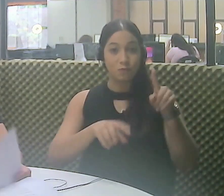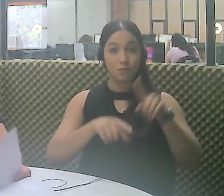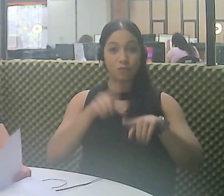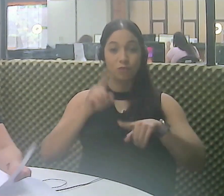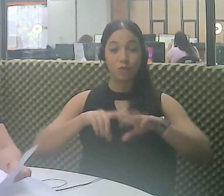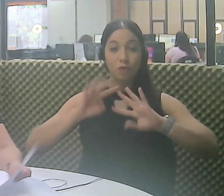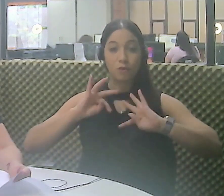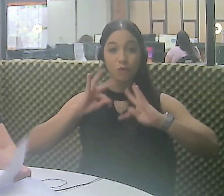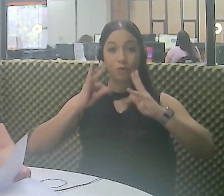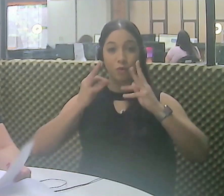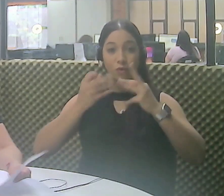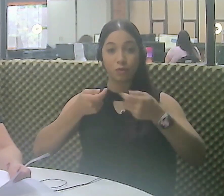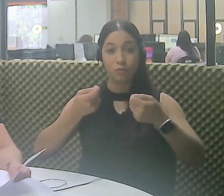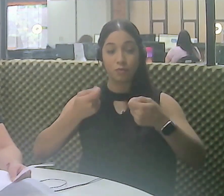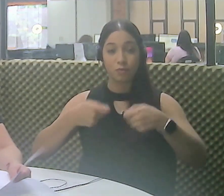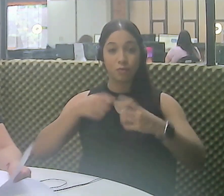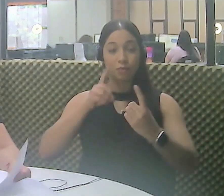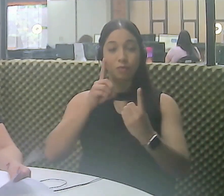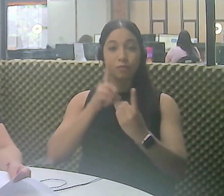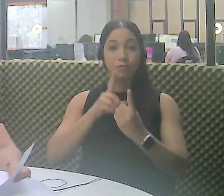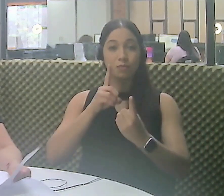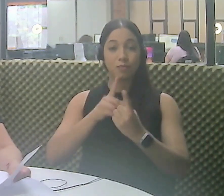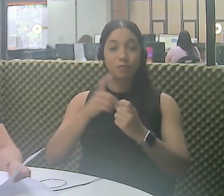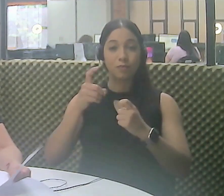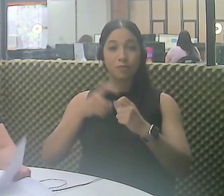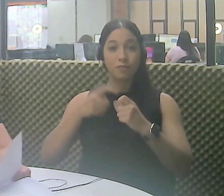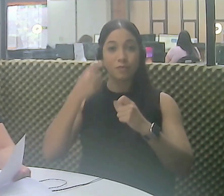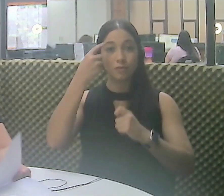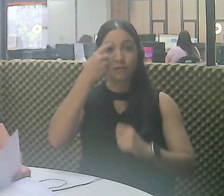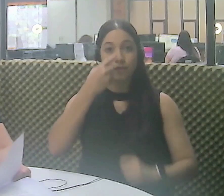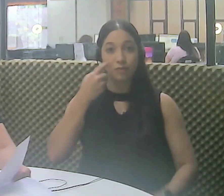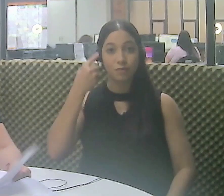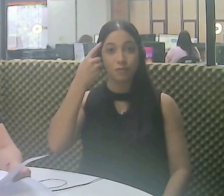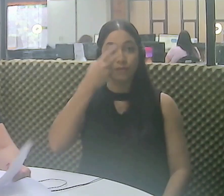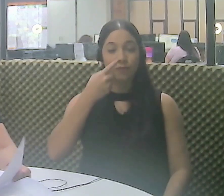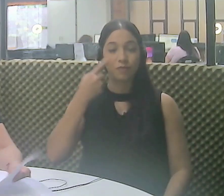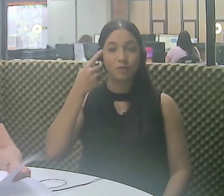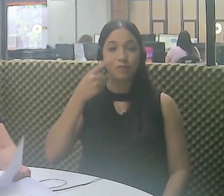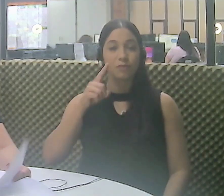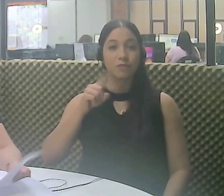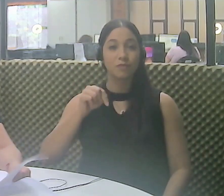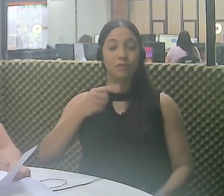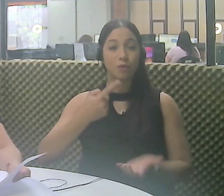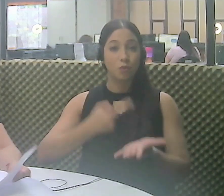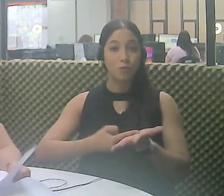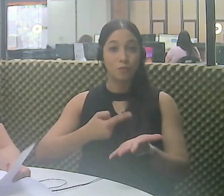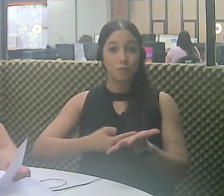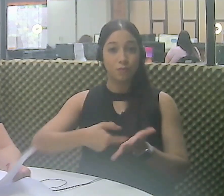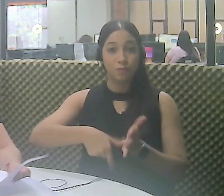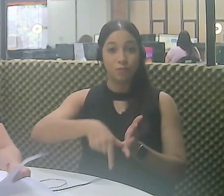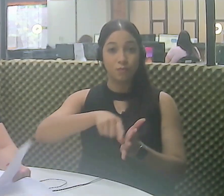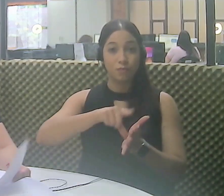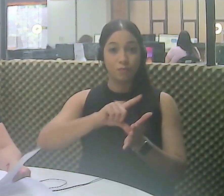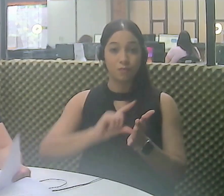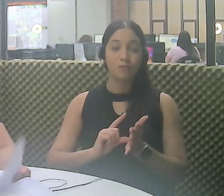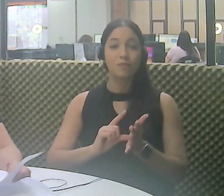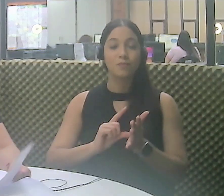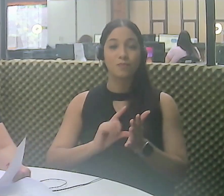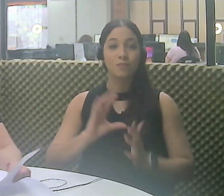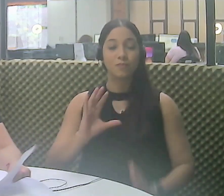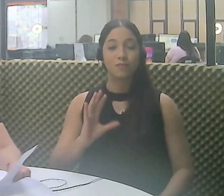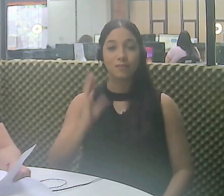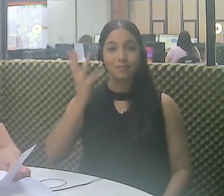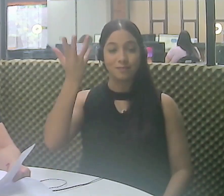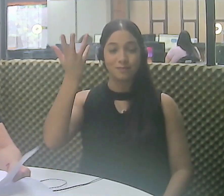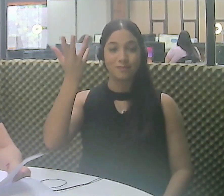equipamentos necessários para uma consulta oftalmológica. Os atendimentos são feitos por meio de agendamento